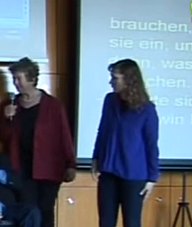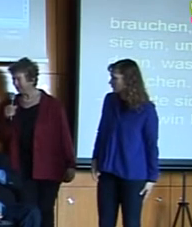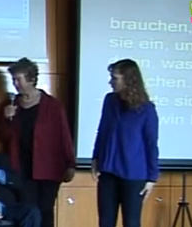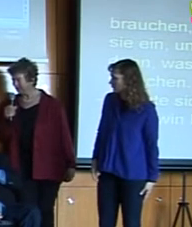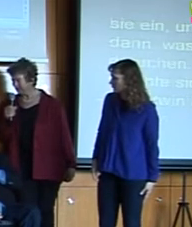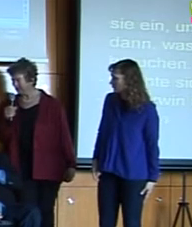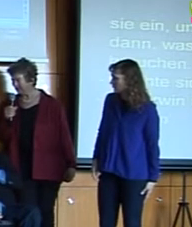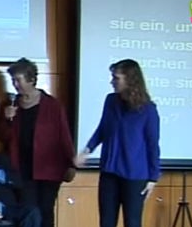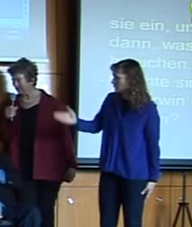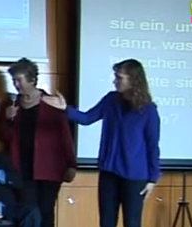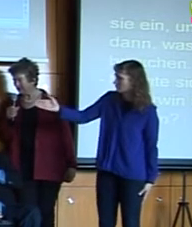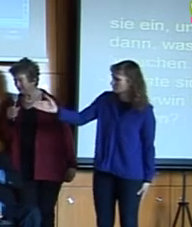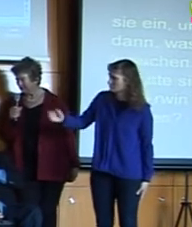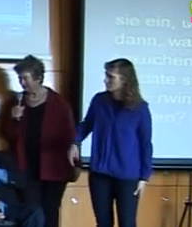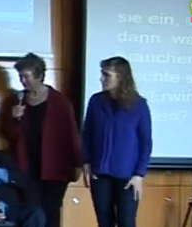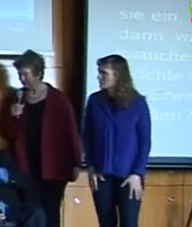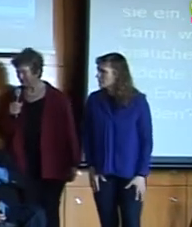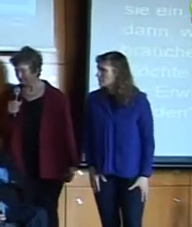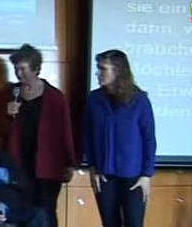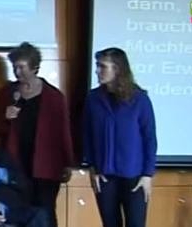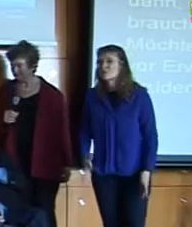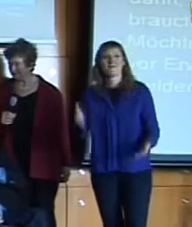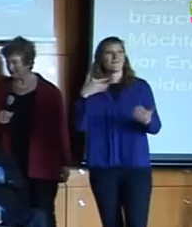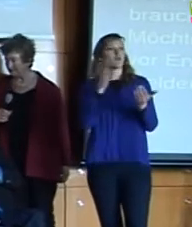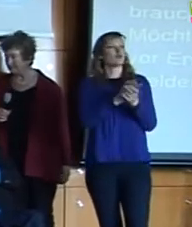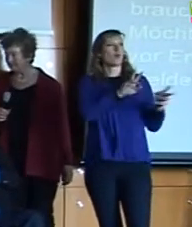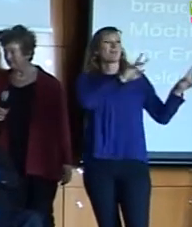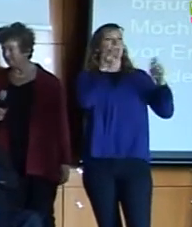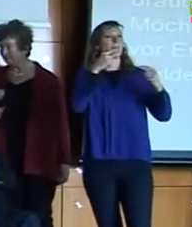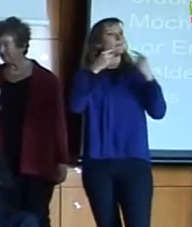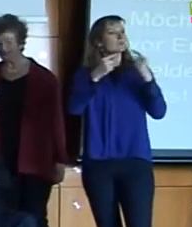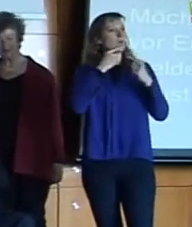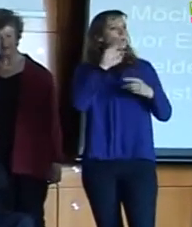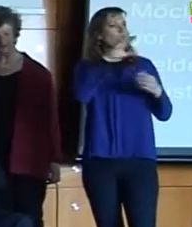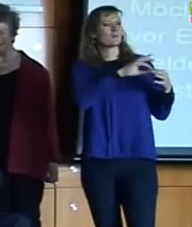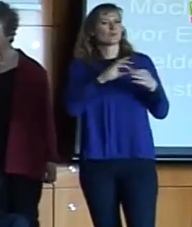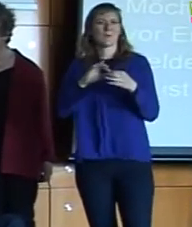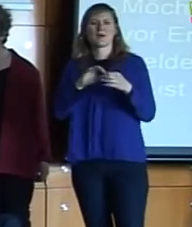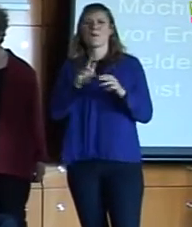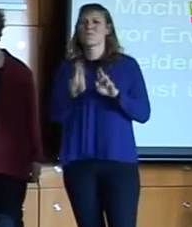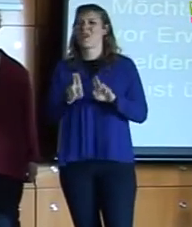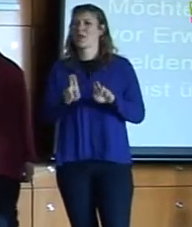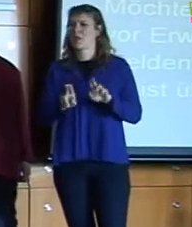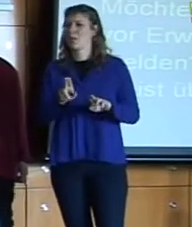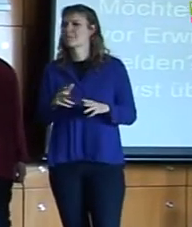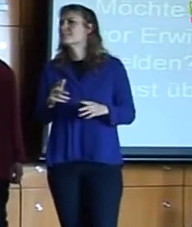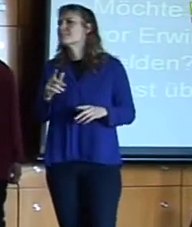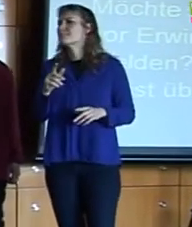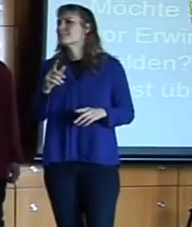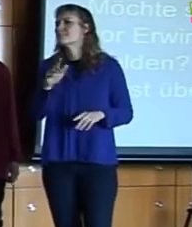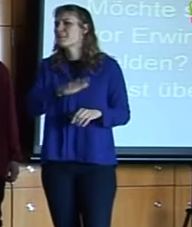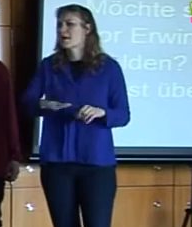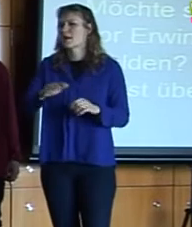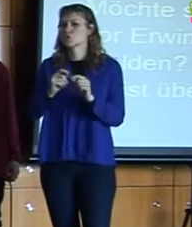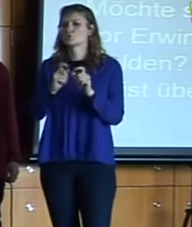Ja, Frau Trinke, bitte. Ja, es ist ja angesprochen worden hier im Zusammenhang mit Pflege. Verschiedene